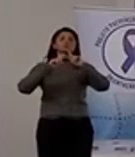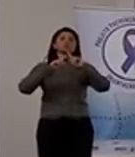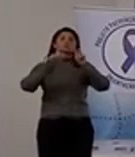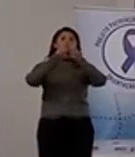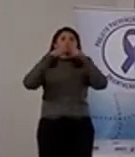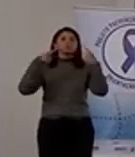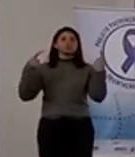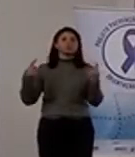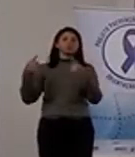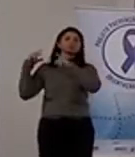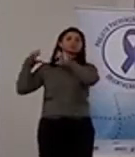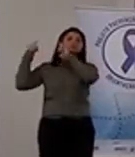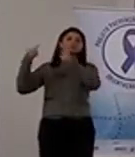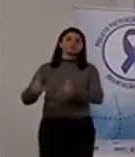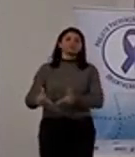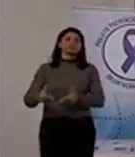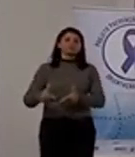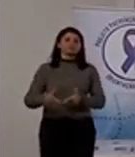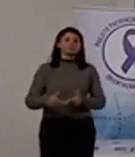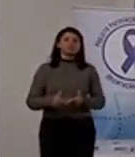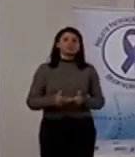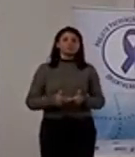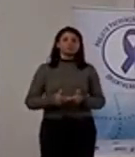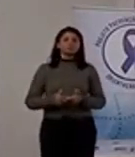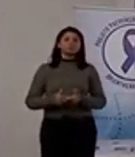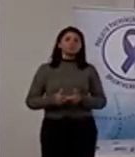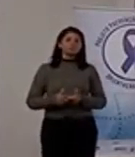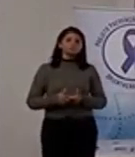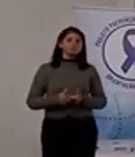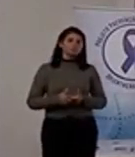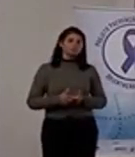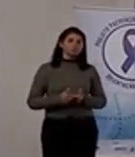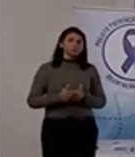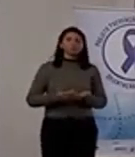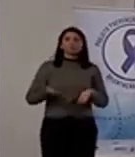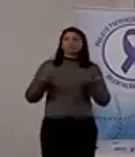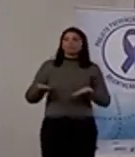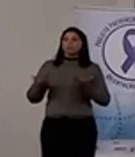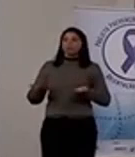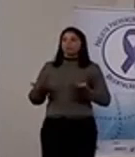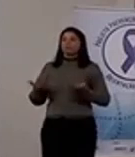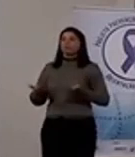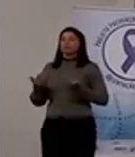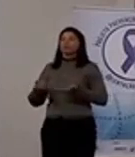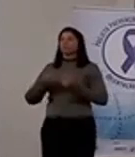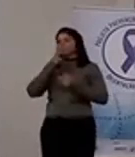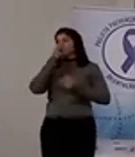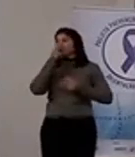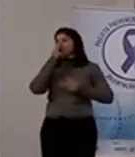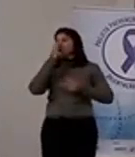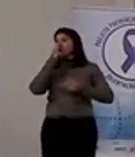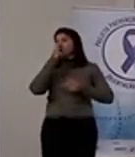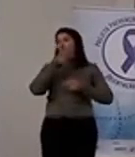a mais. Mas está vendo que tem um que parece mais leve para vocês?